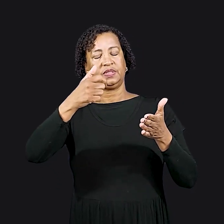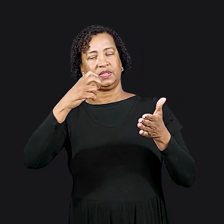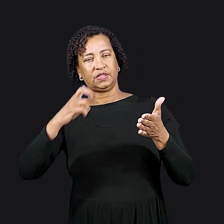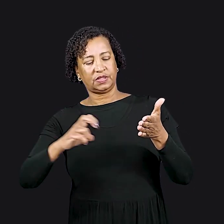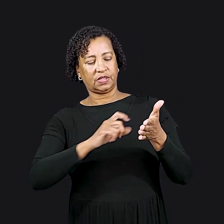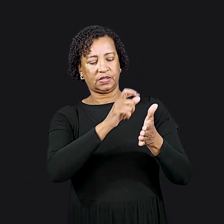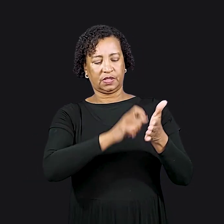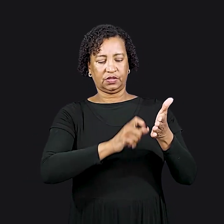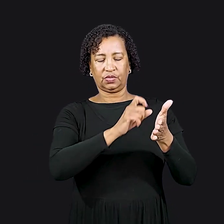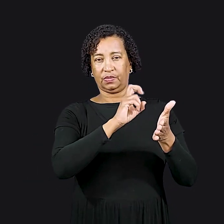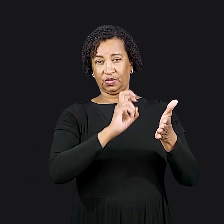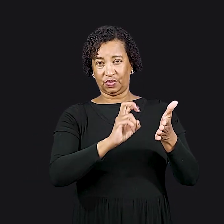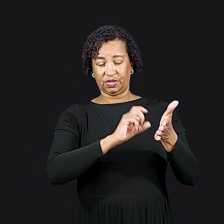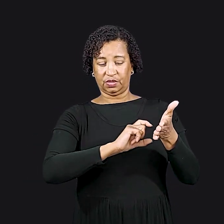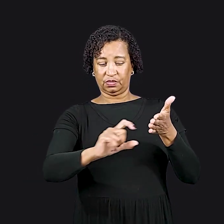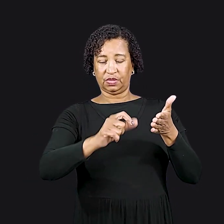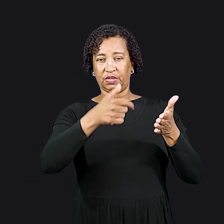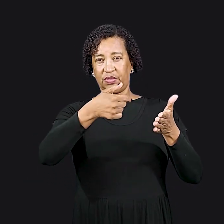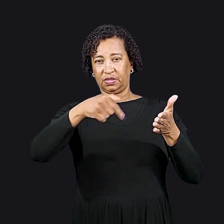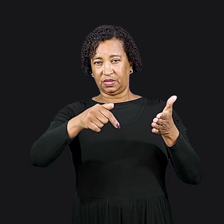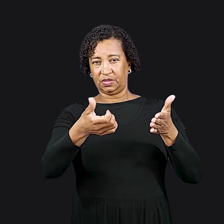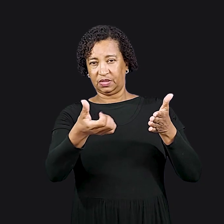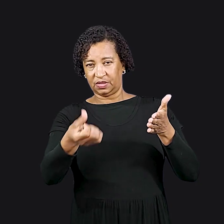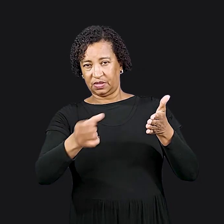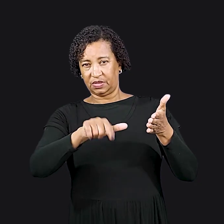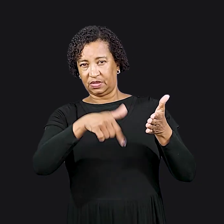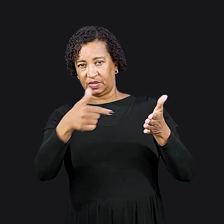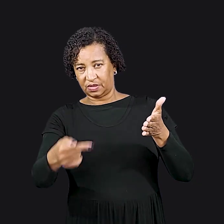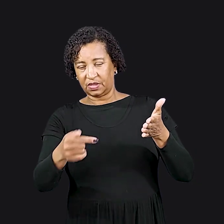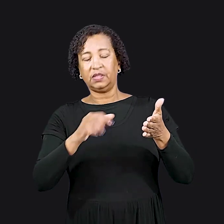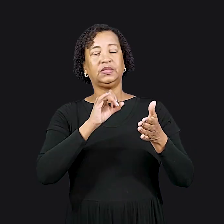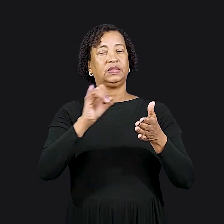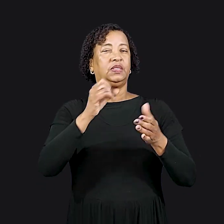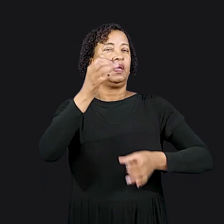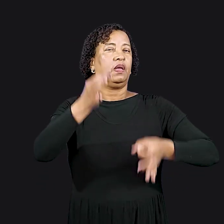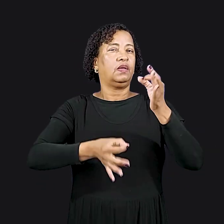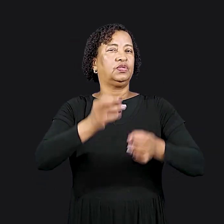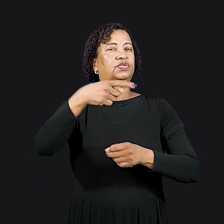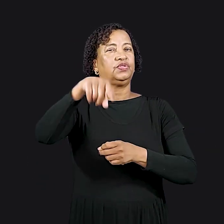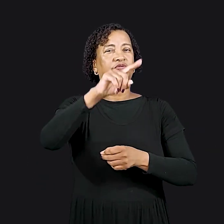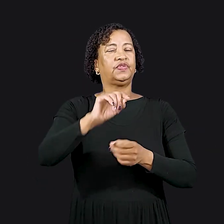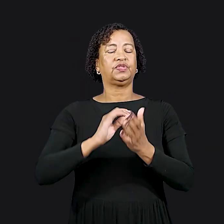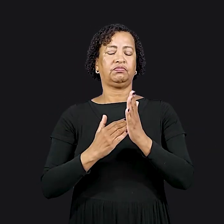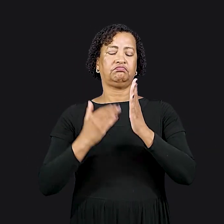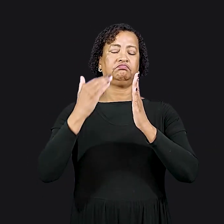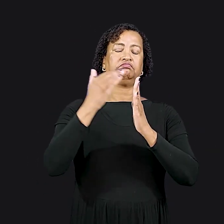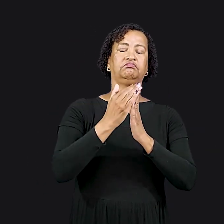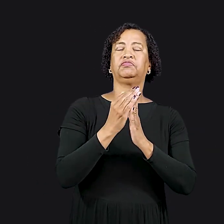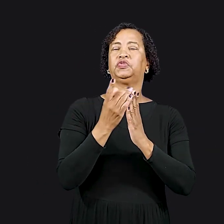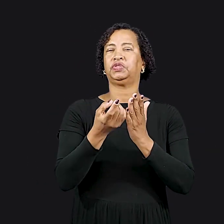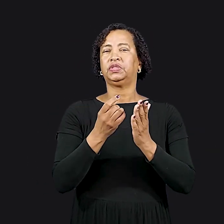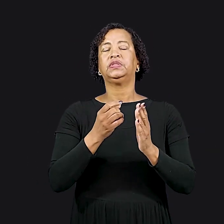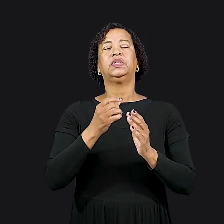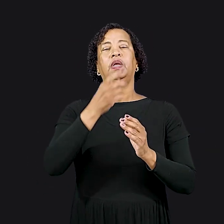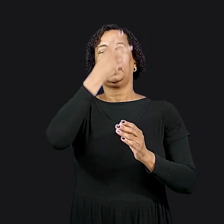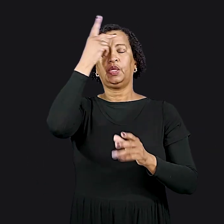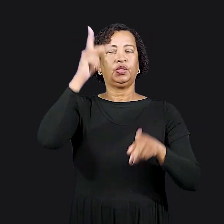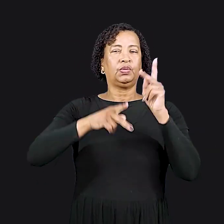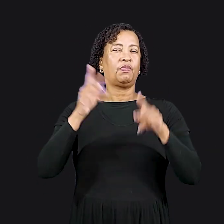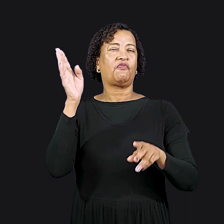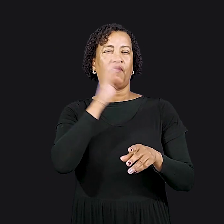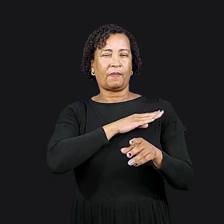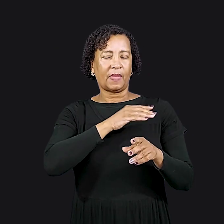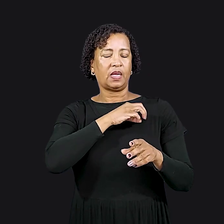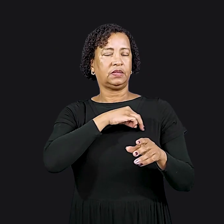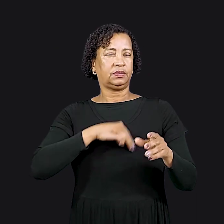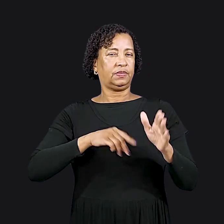5, Jesus falou da sua própria justiça quando disse, se a justiça de vocês não for muito superior à dos fariseus e mestres